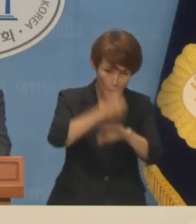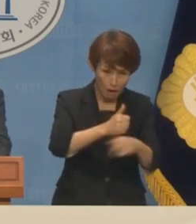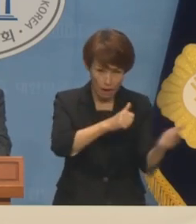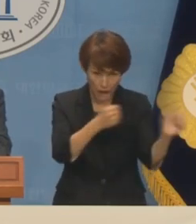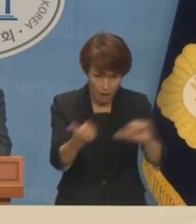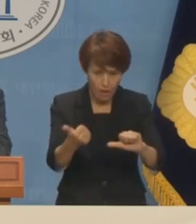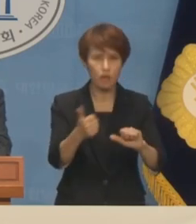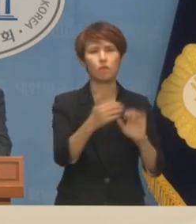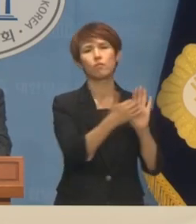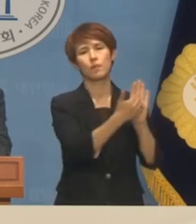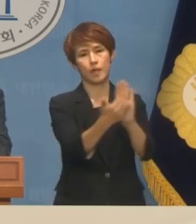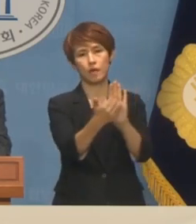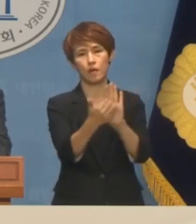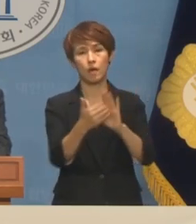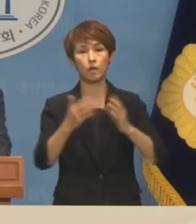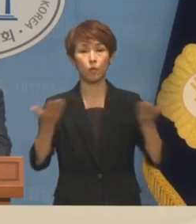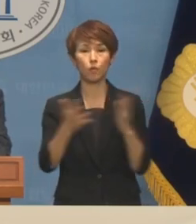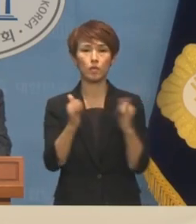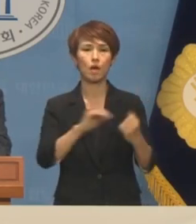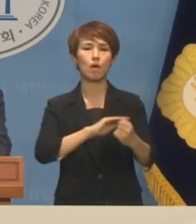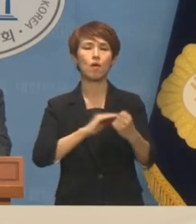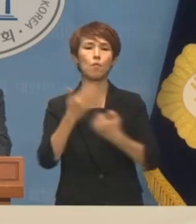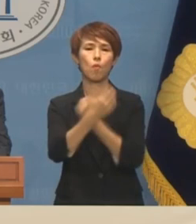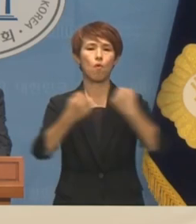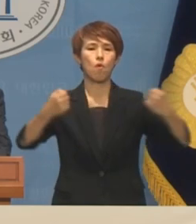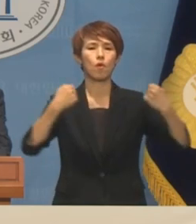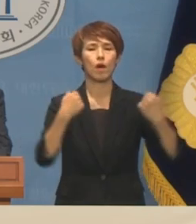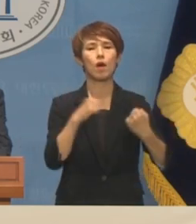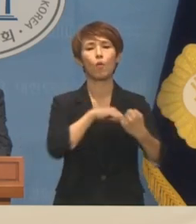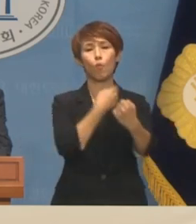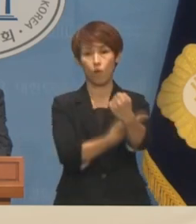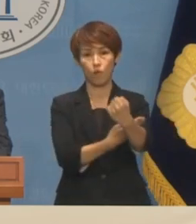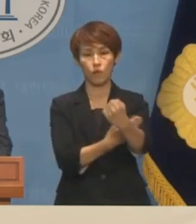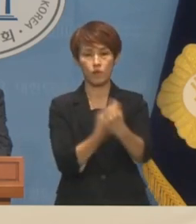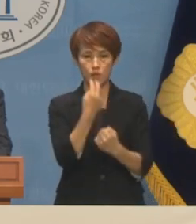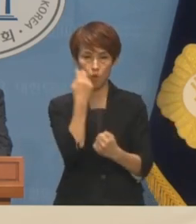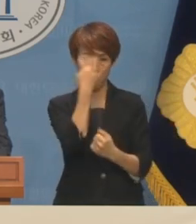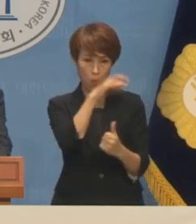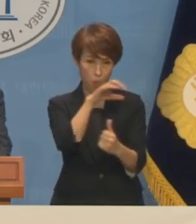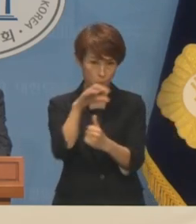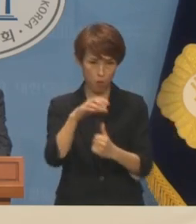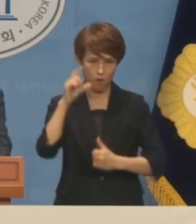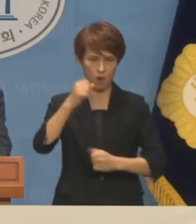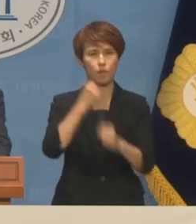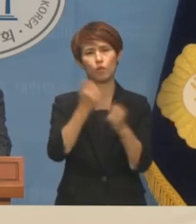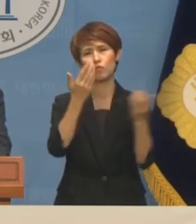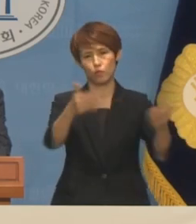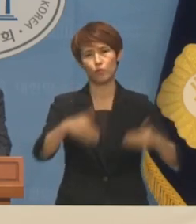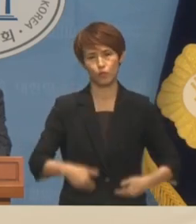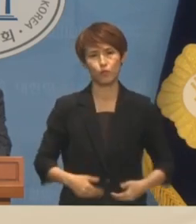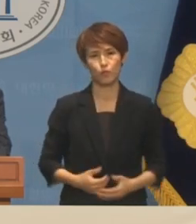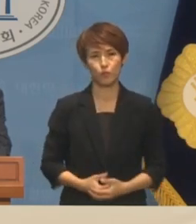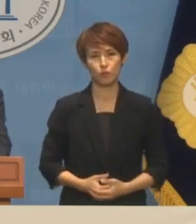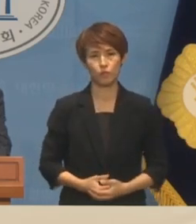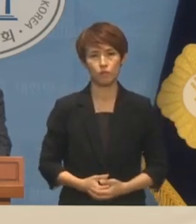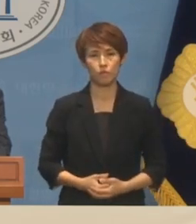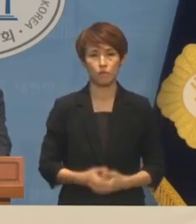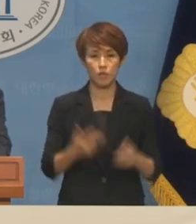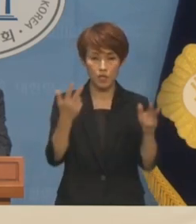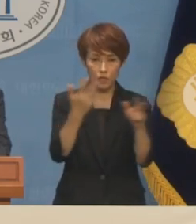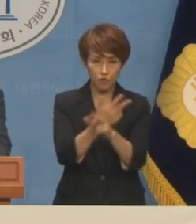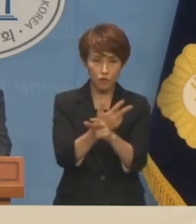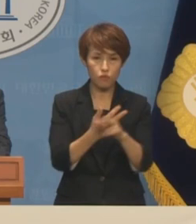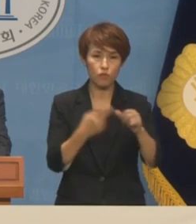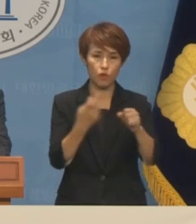노동자들의 건강권과 생명권 보호를 강화할 수 있도록 해야 합니다. 주